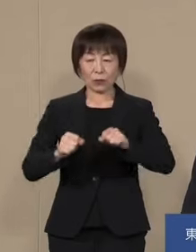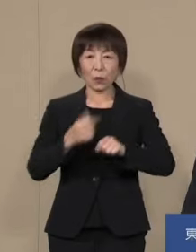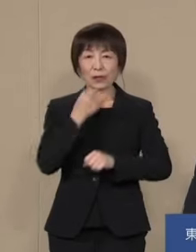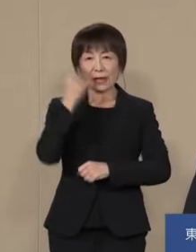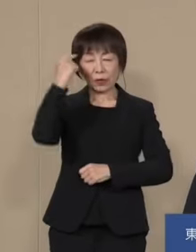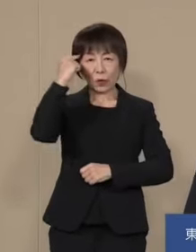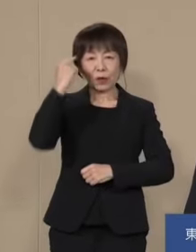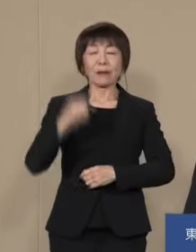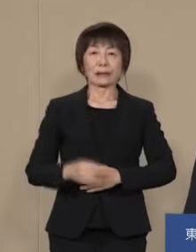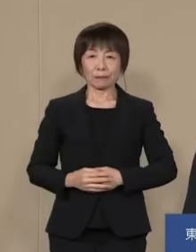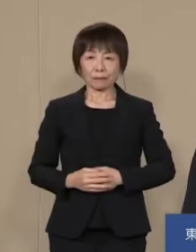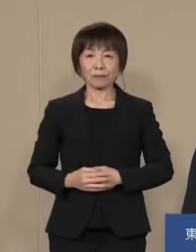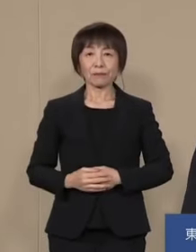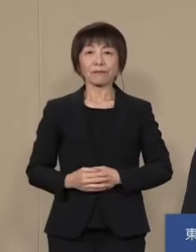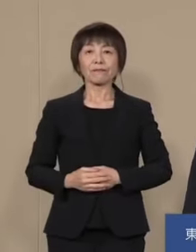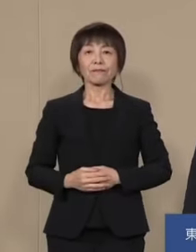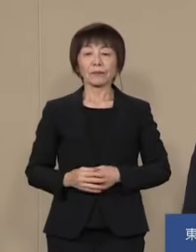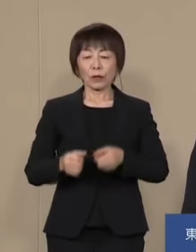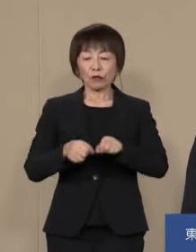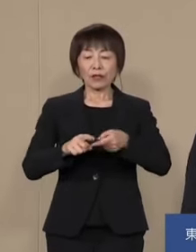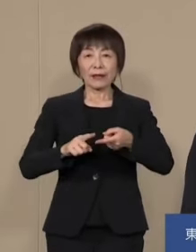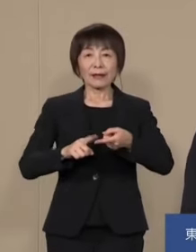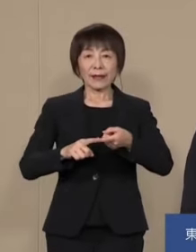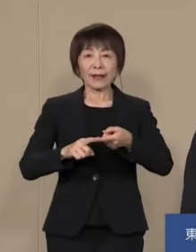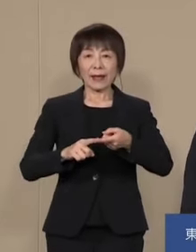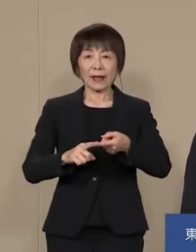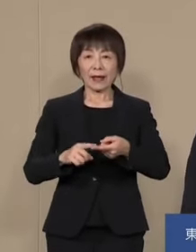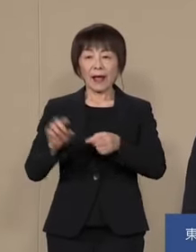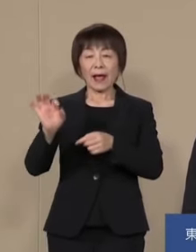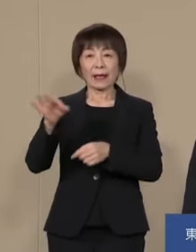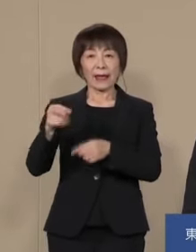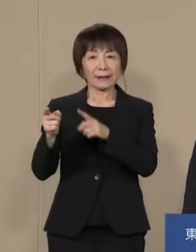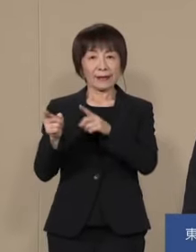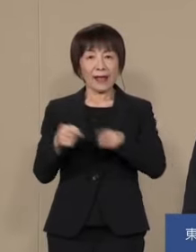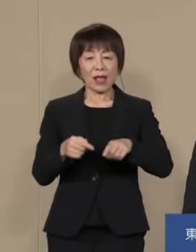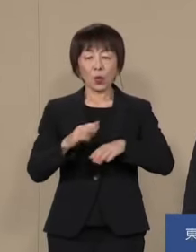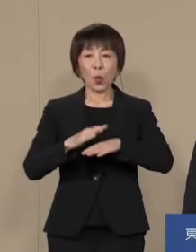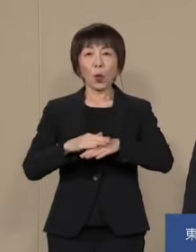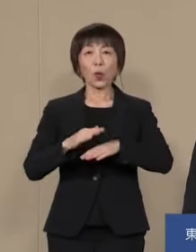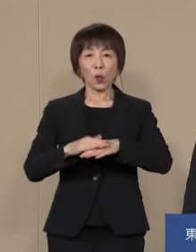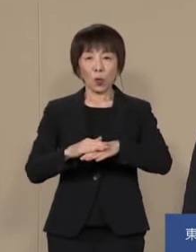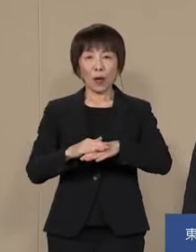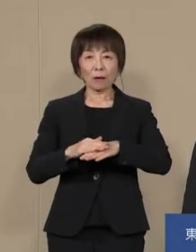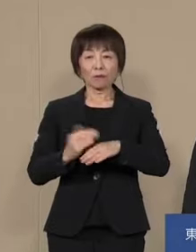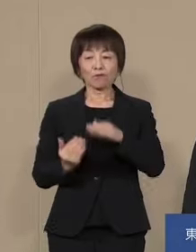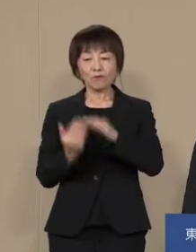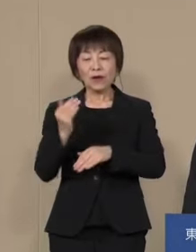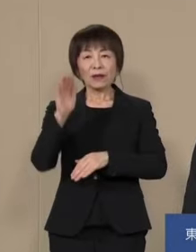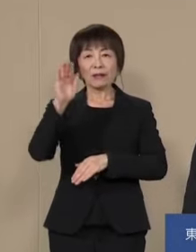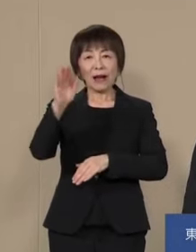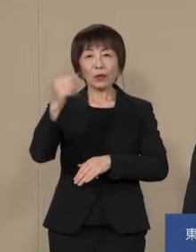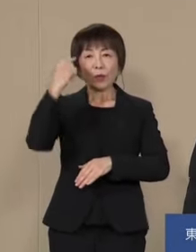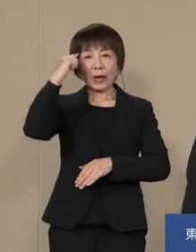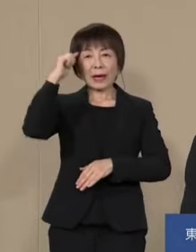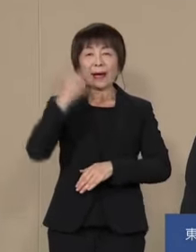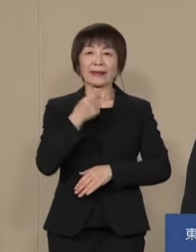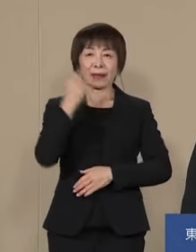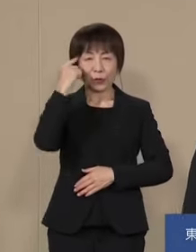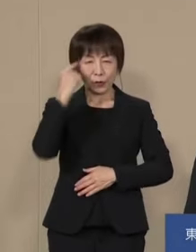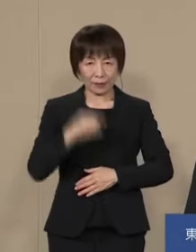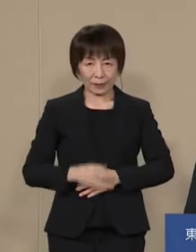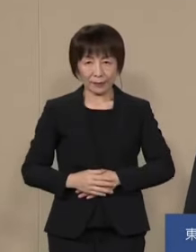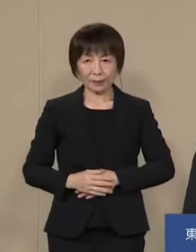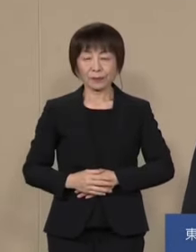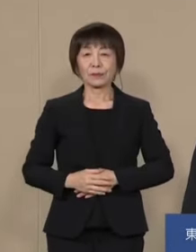いきたいという風に思っております具体的な減税の仕方については都長に入ってから考えたいという風に思って